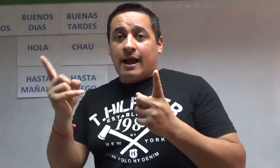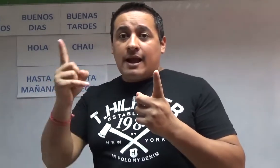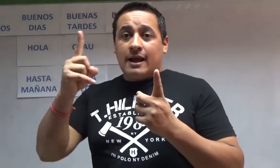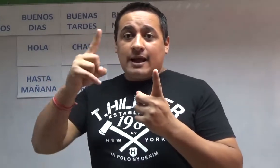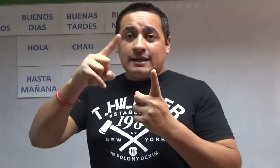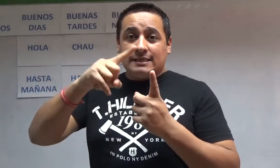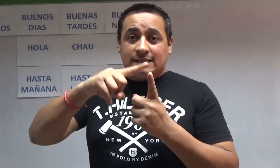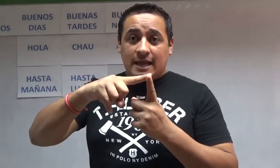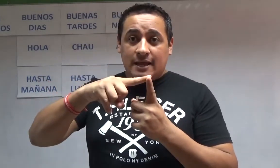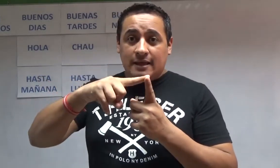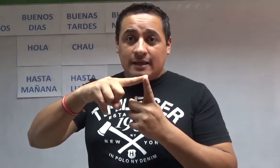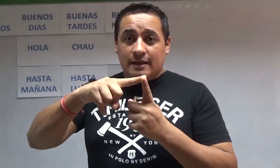hasta